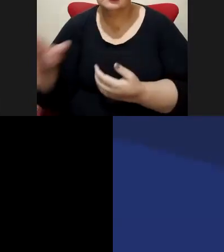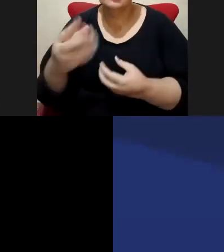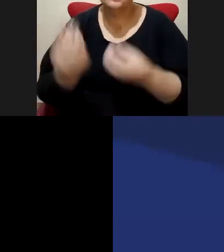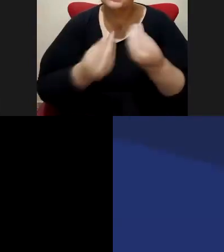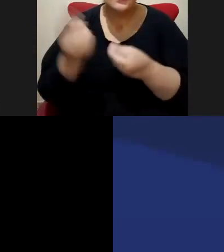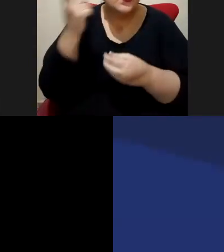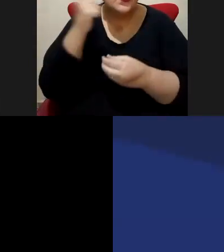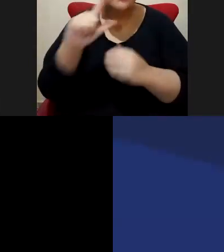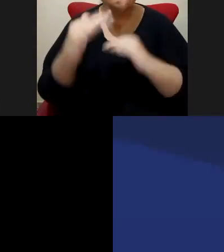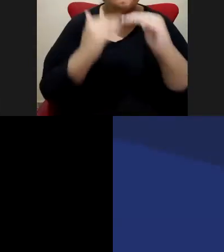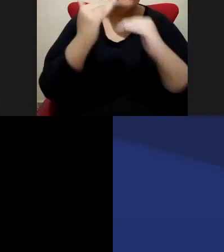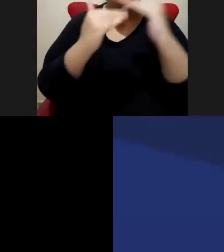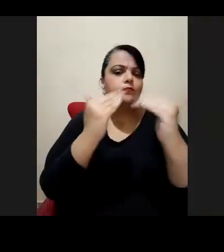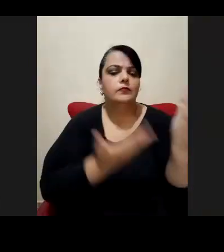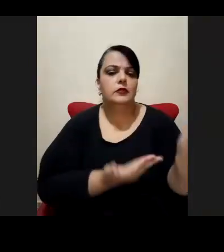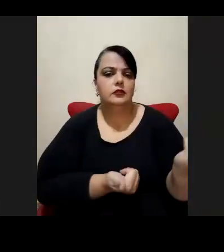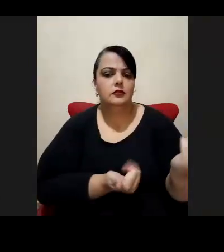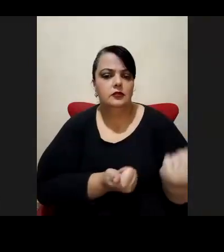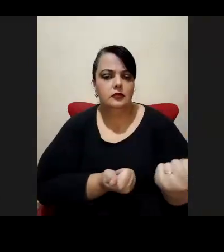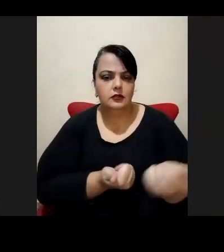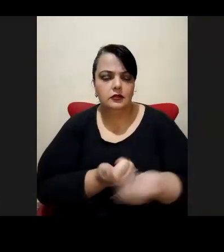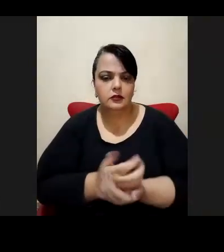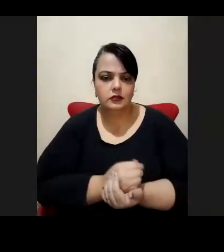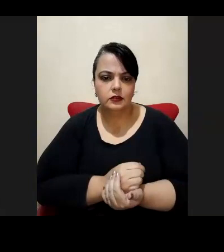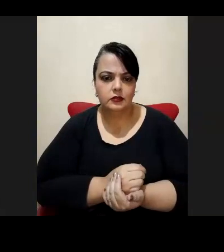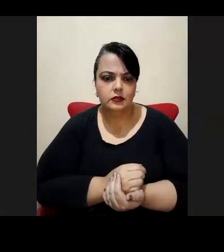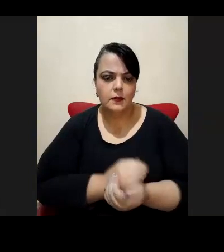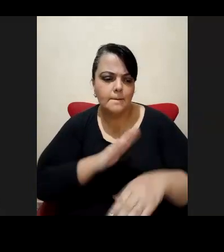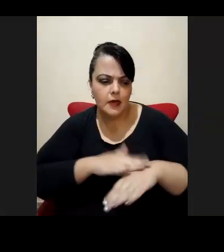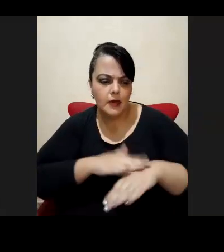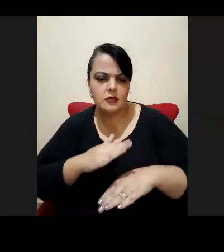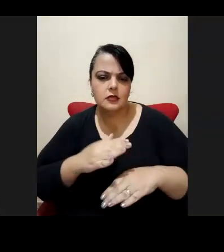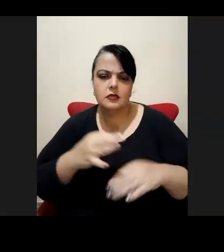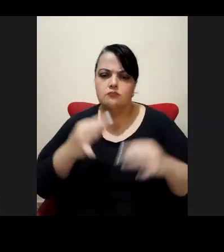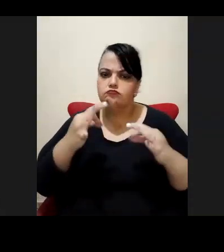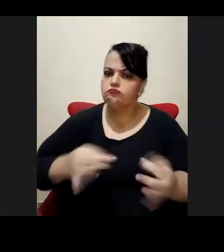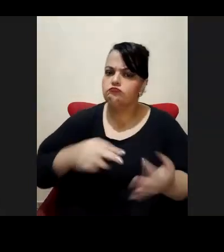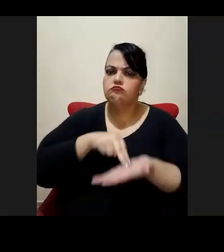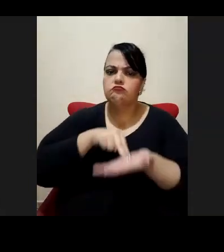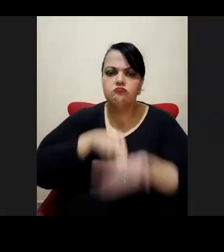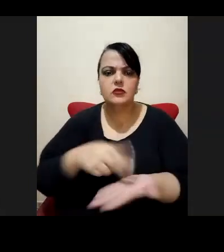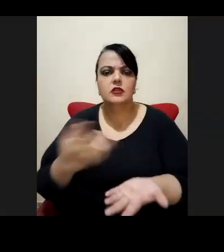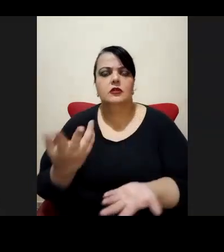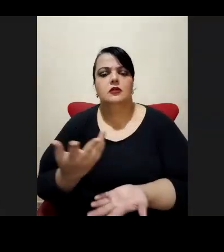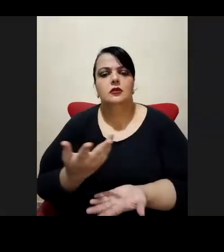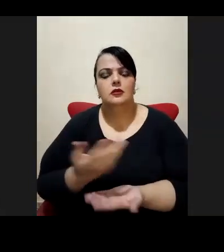adolescência de maneira mais estruturada ou com mais recursos para isso, né?